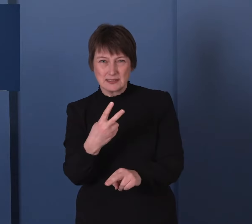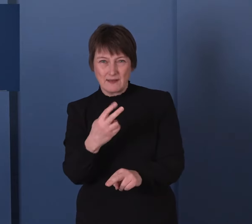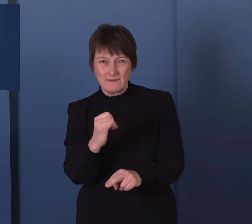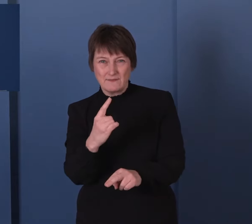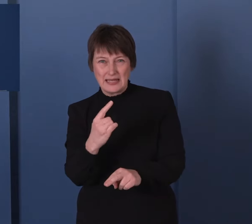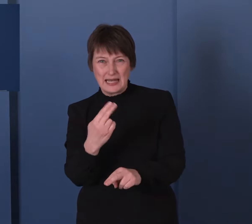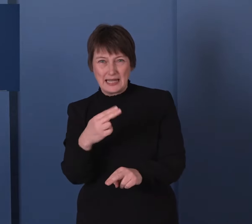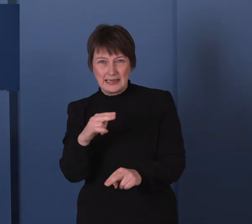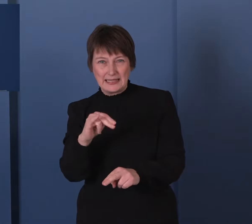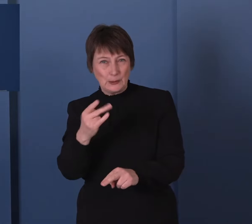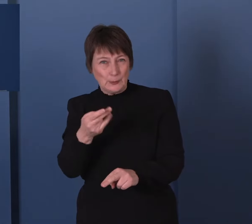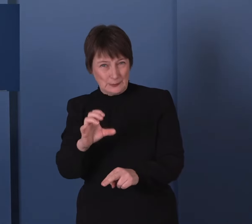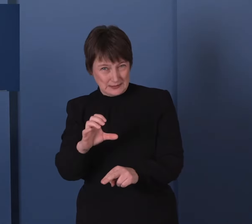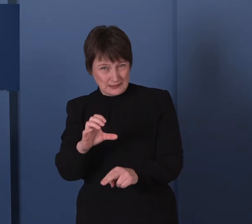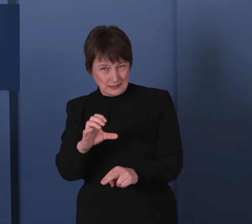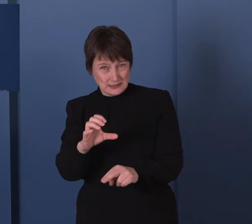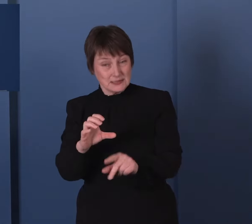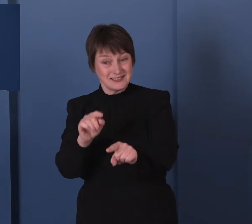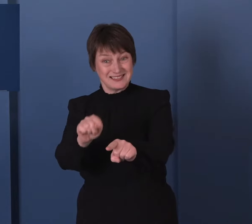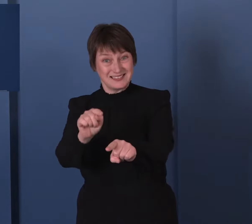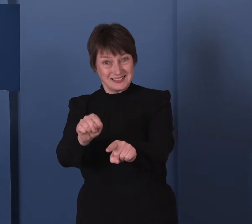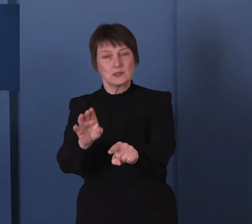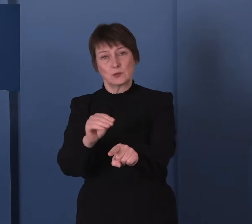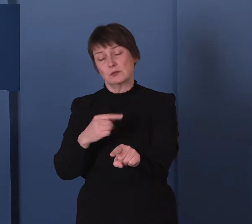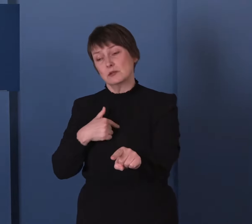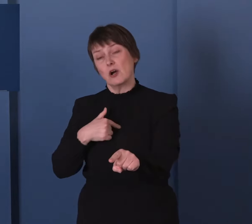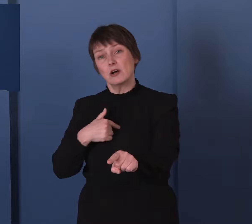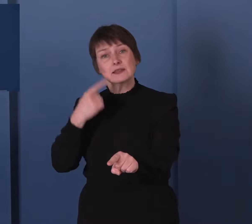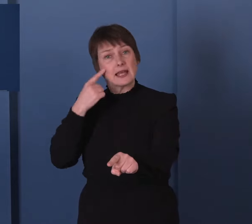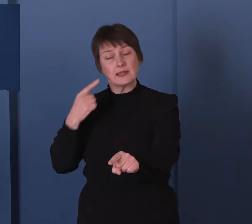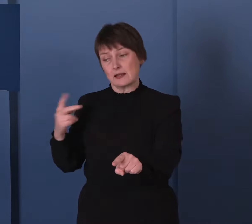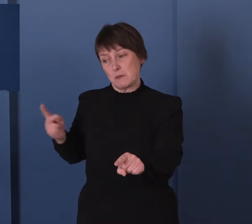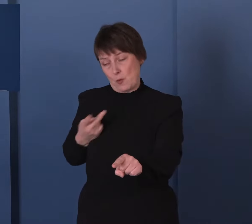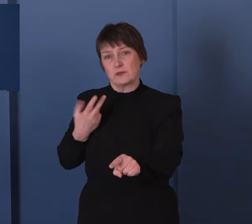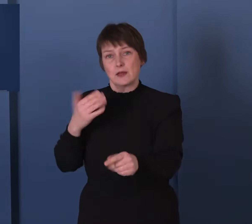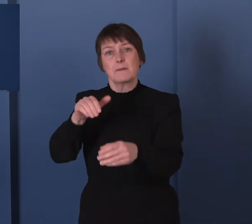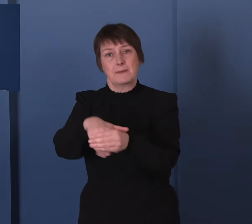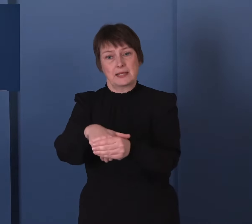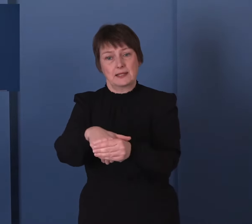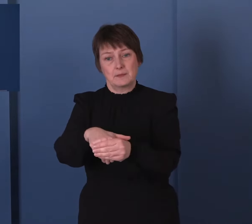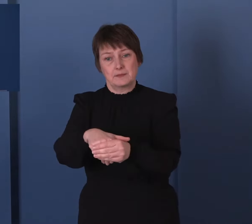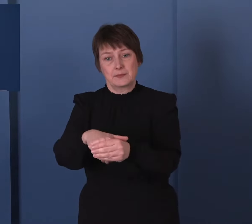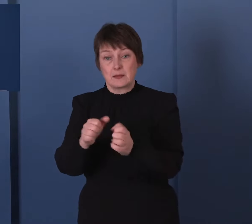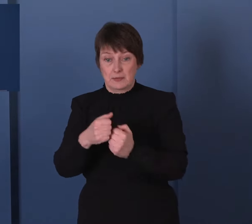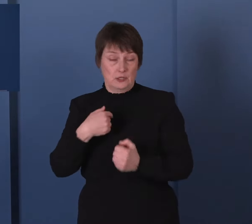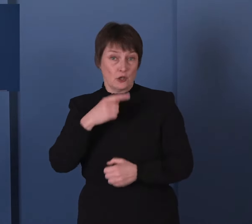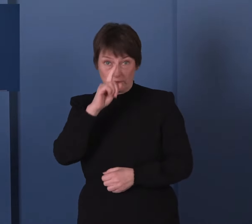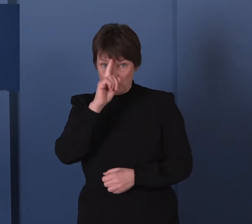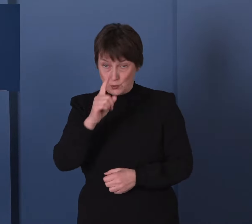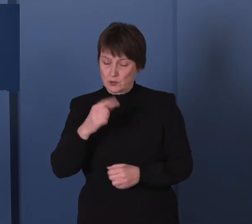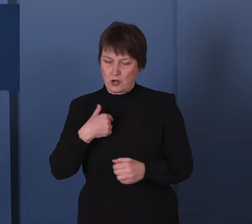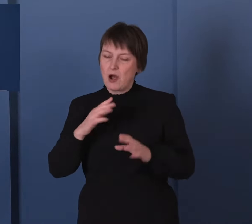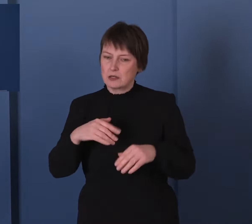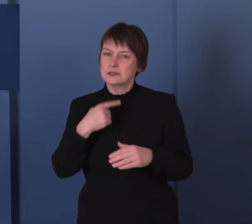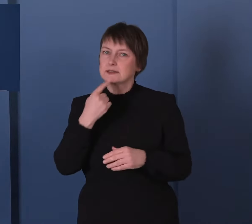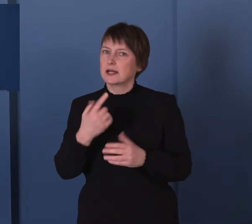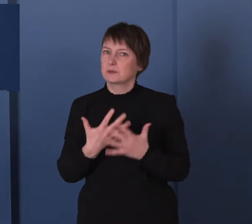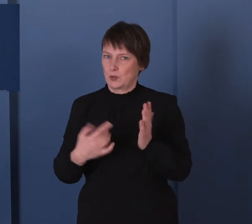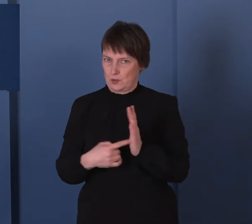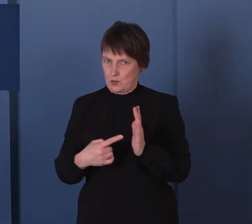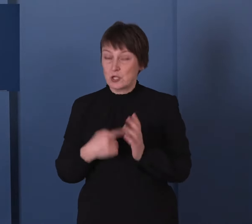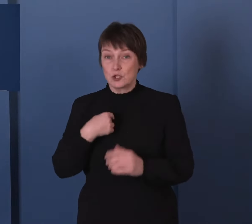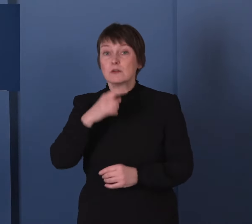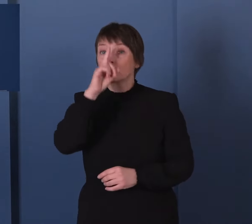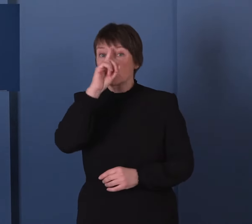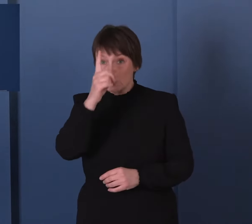kunna vara medlemmar i NATO. Så det är där jag finns. Sen förstår jag, och det har jag sagt många gånger, jag förstår den finska